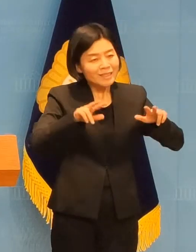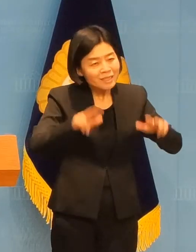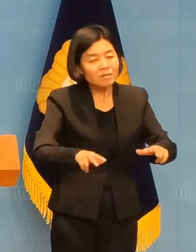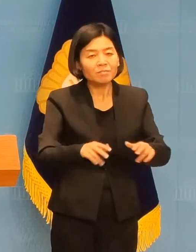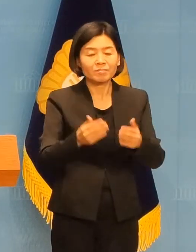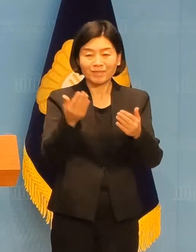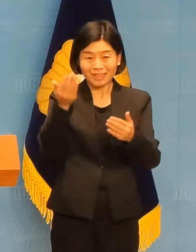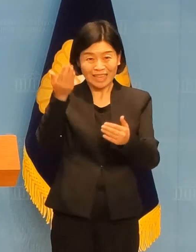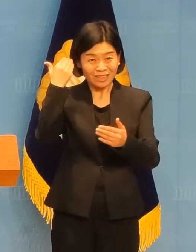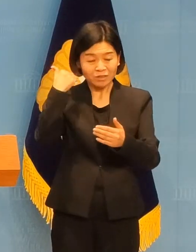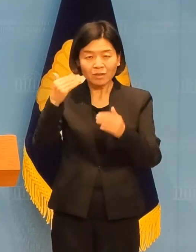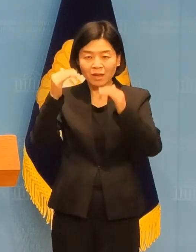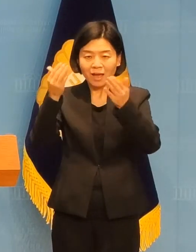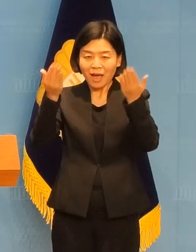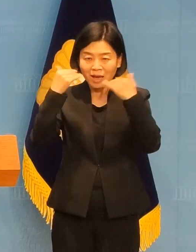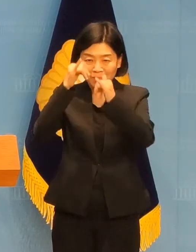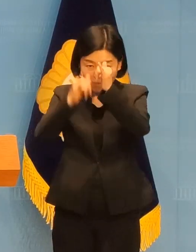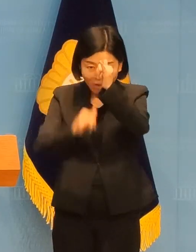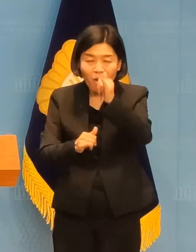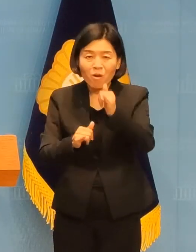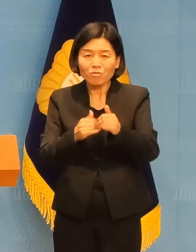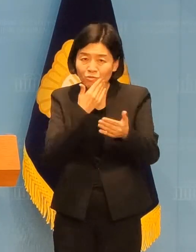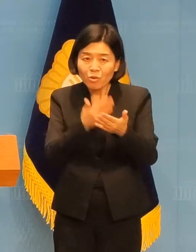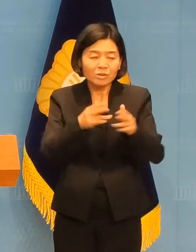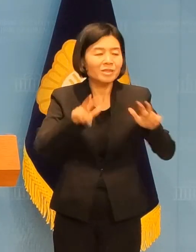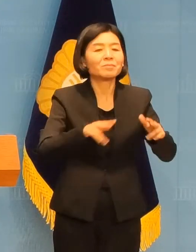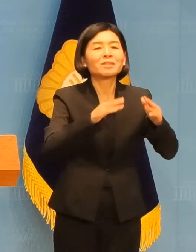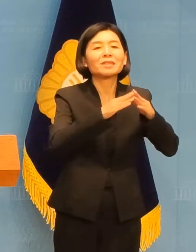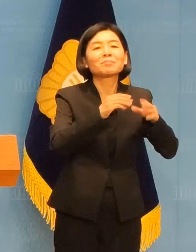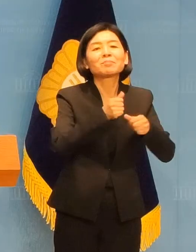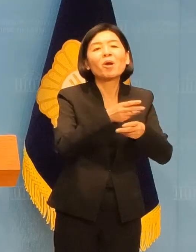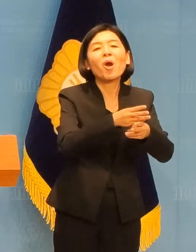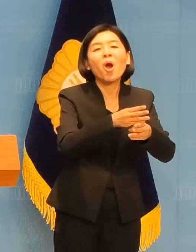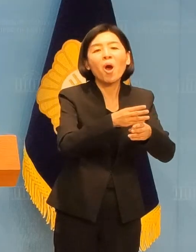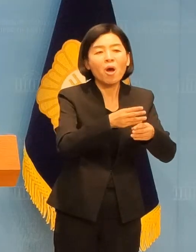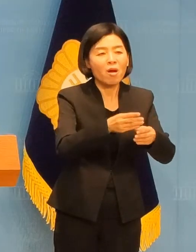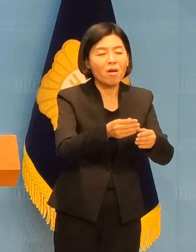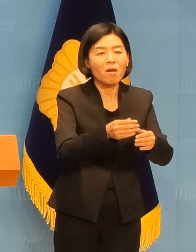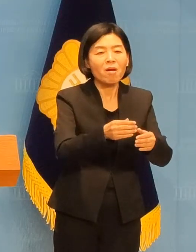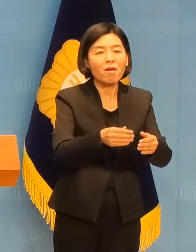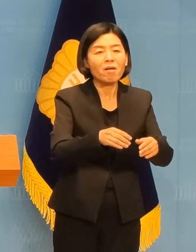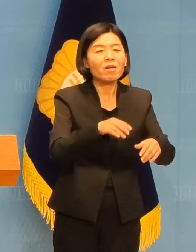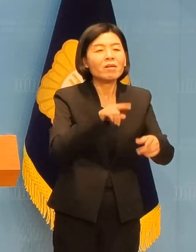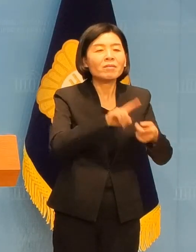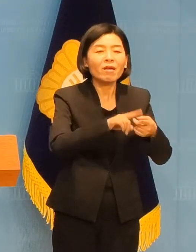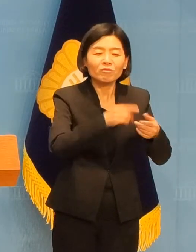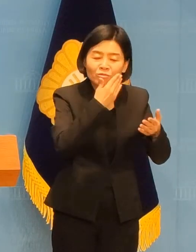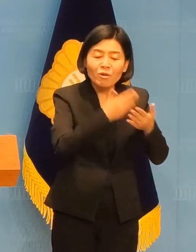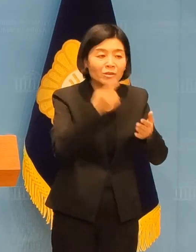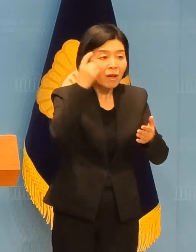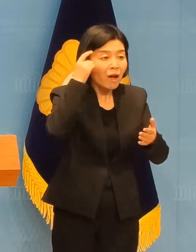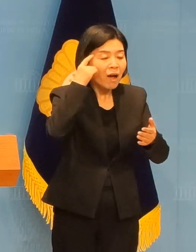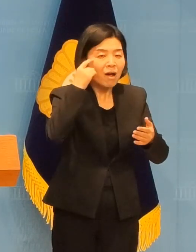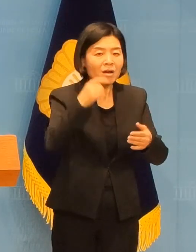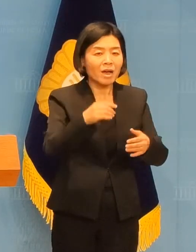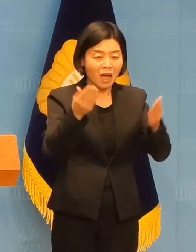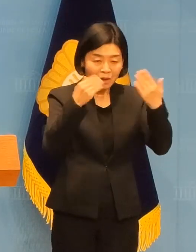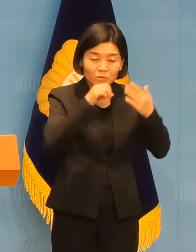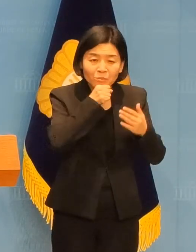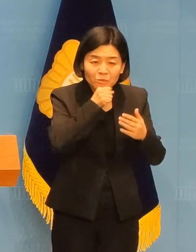학벌보다 집벌이다, 점수보다 평수로 신분이 결정될 가능성이 높다는 진단까지